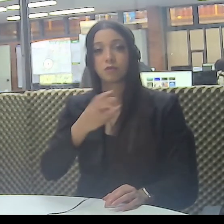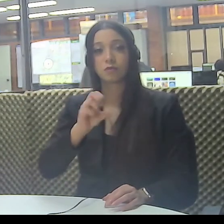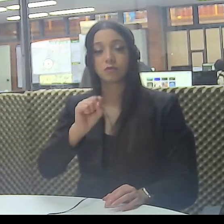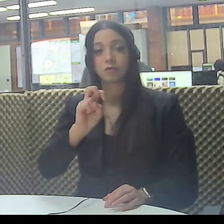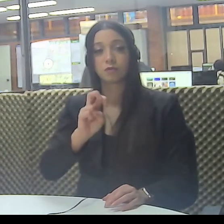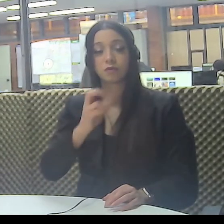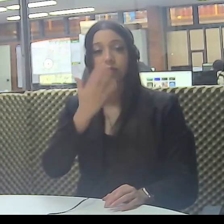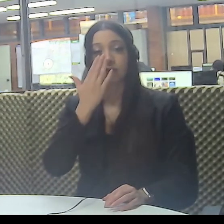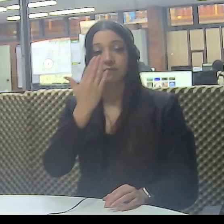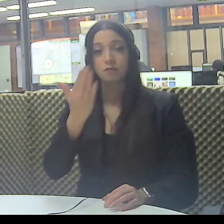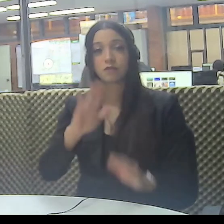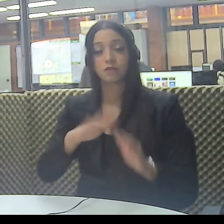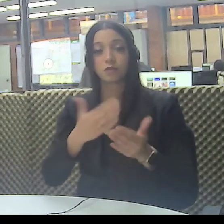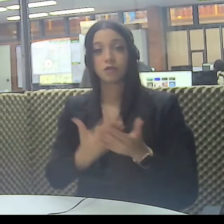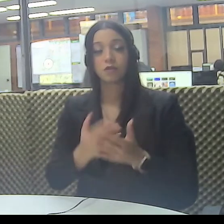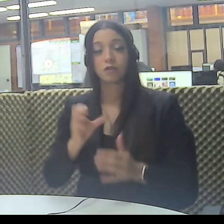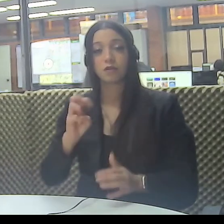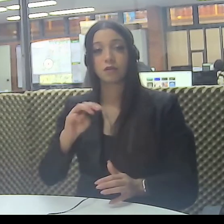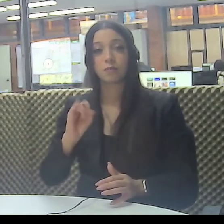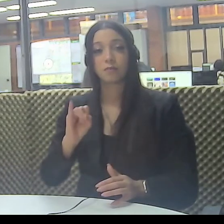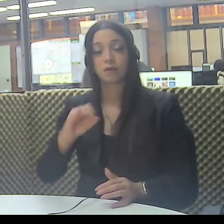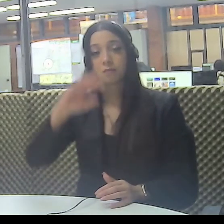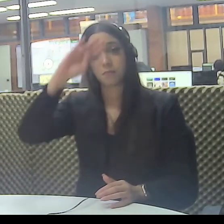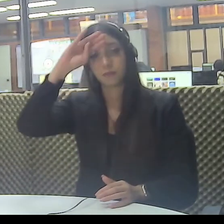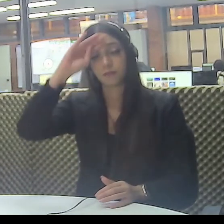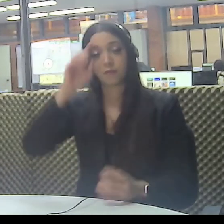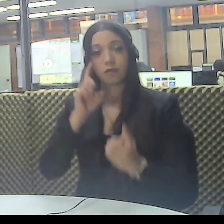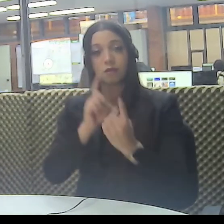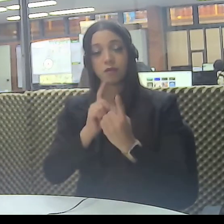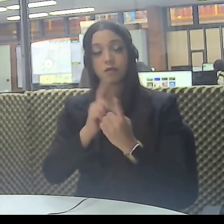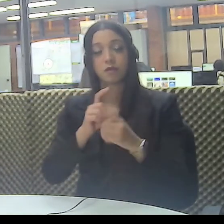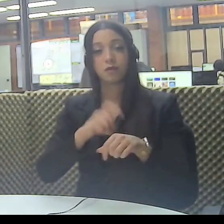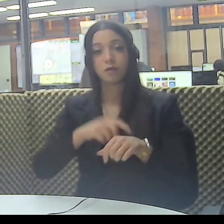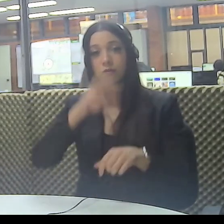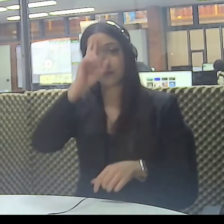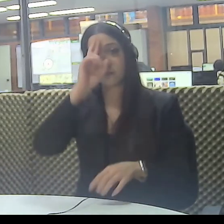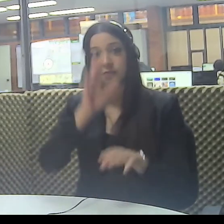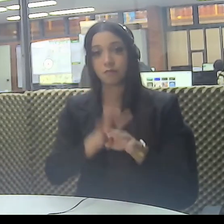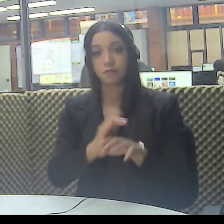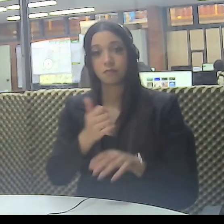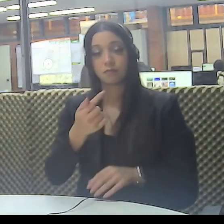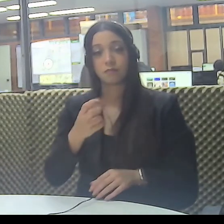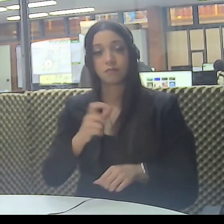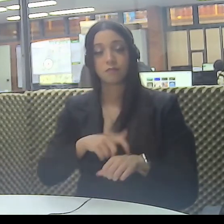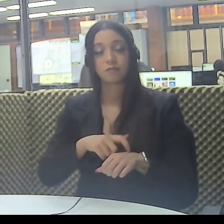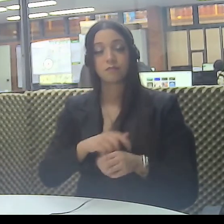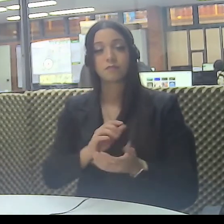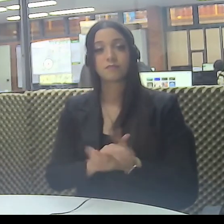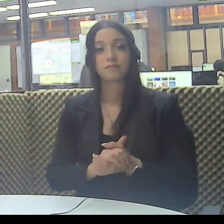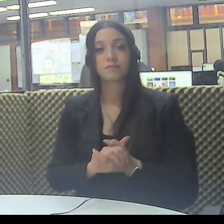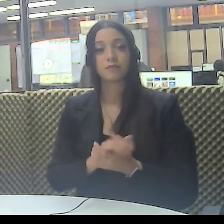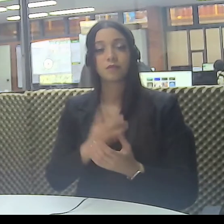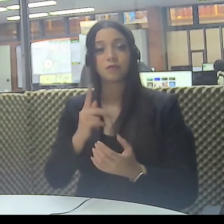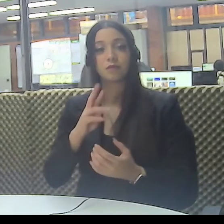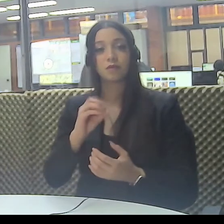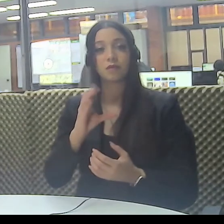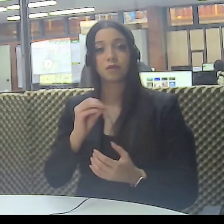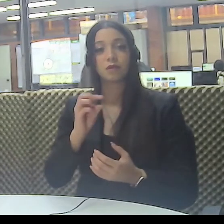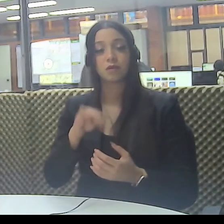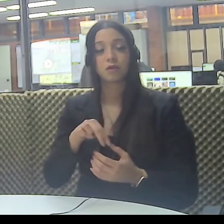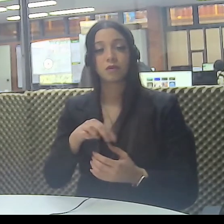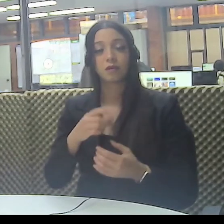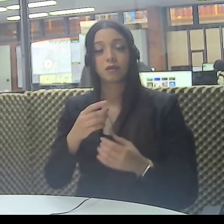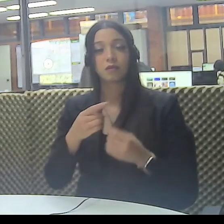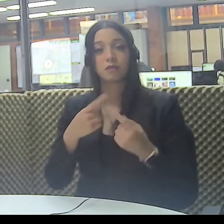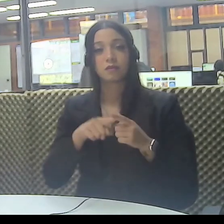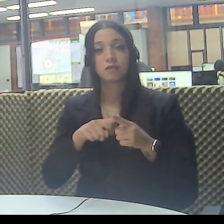à EMEI Pampulha. Os atendimentos acontecem do meio-dia às 5 da tarde. O Procon Móvel oferece orientações sobre os direitos